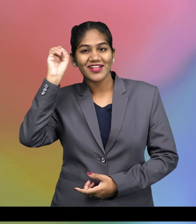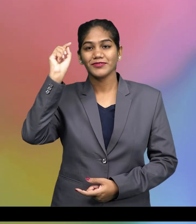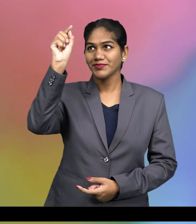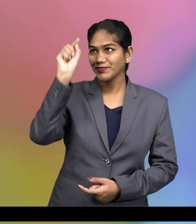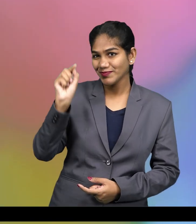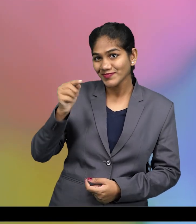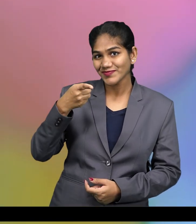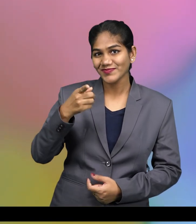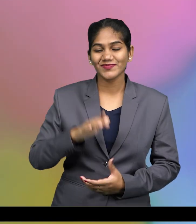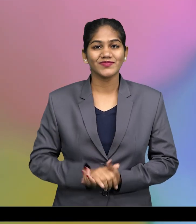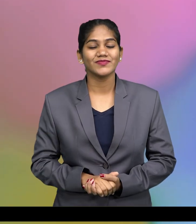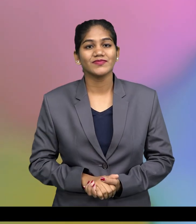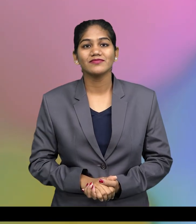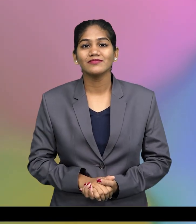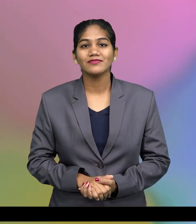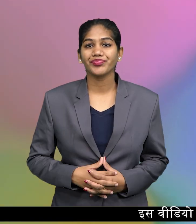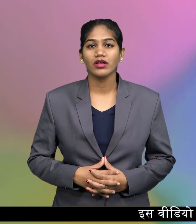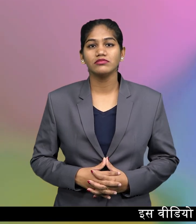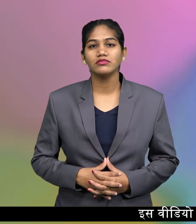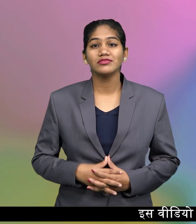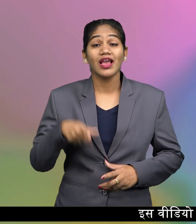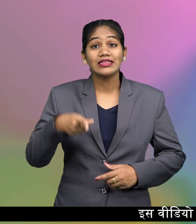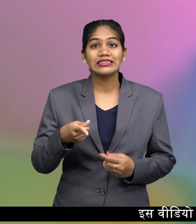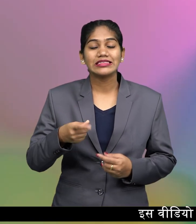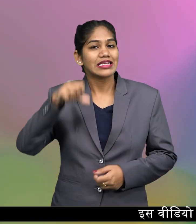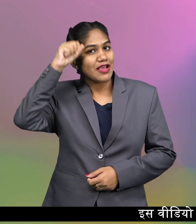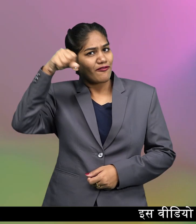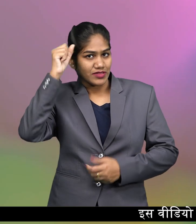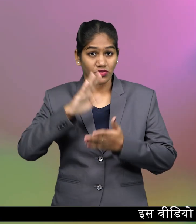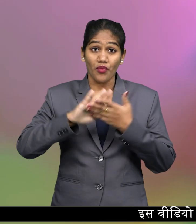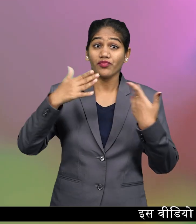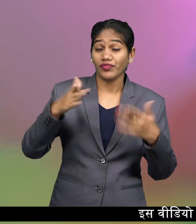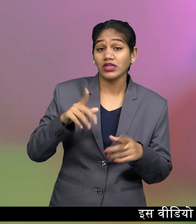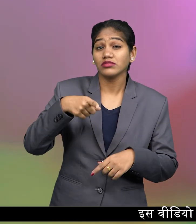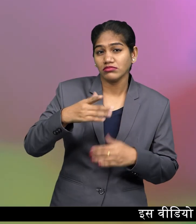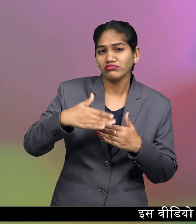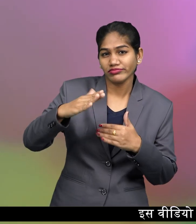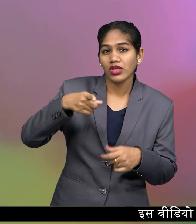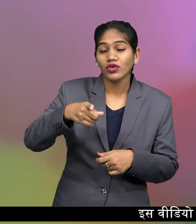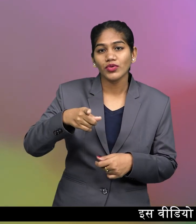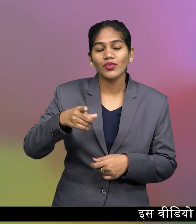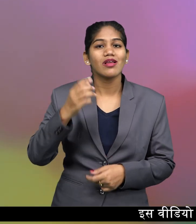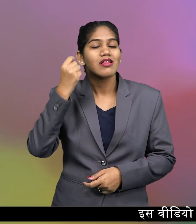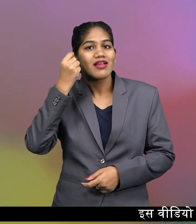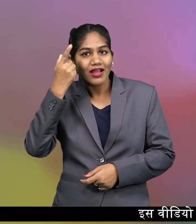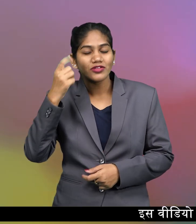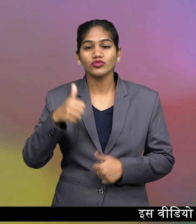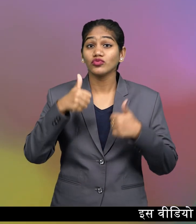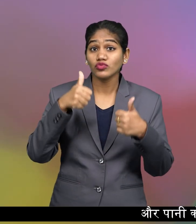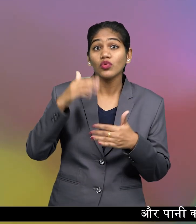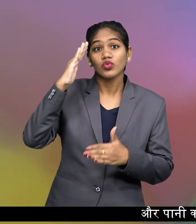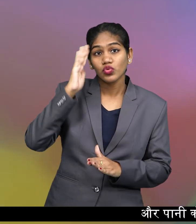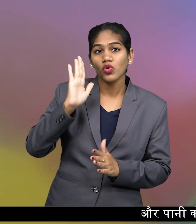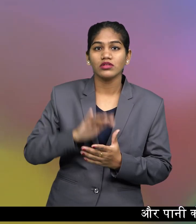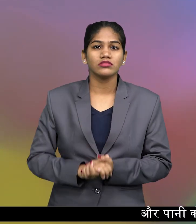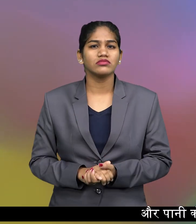सीखने के उपदेश: इस वीडियो के अंत तक आप जल चक्र, वायु प्रदूषण